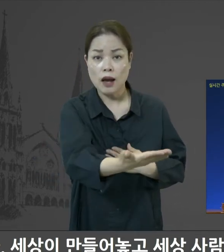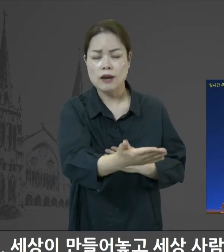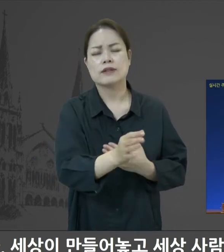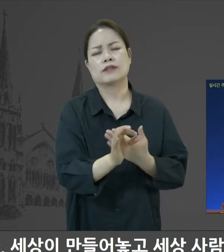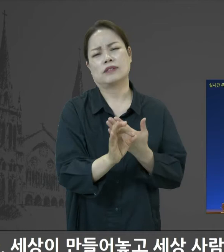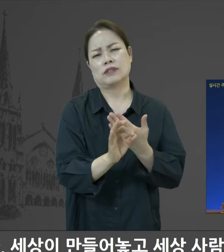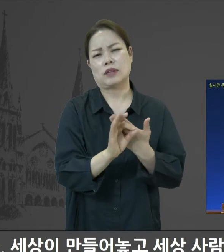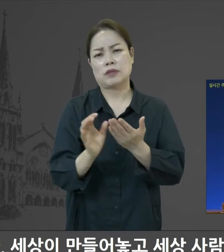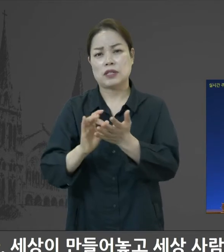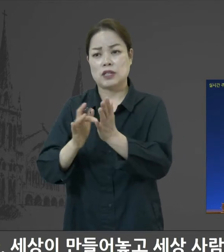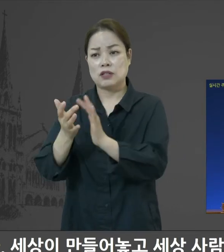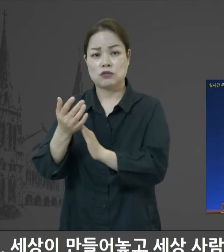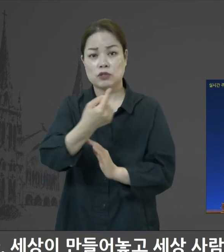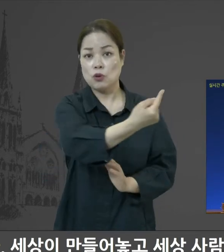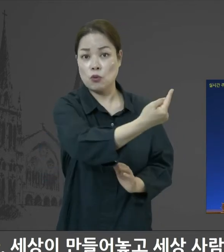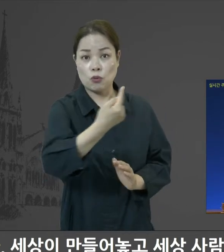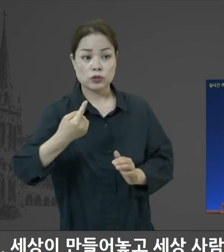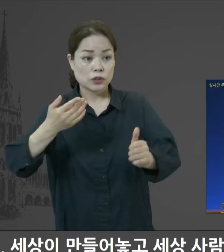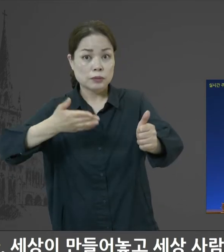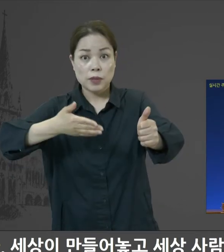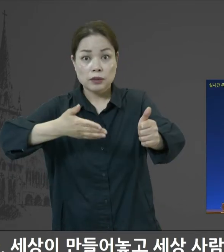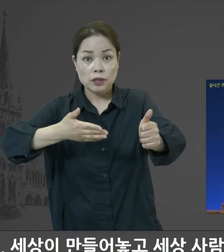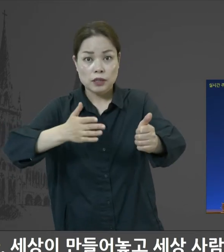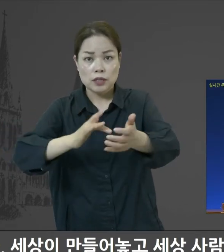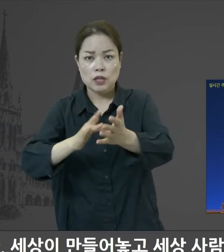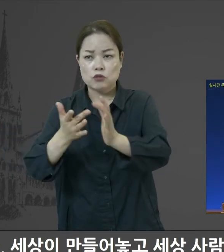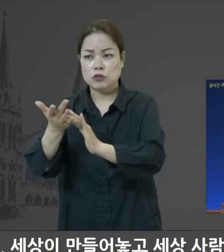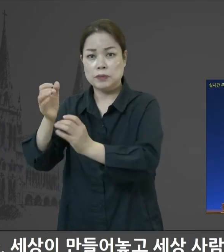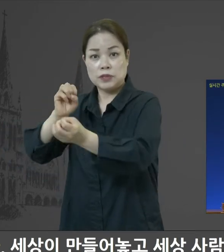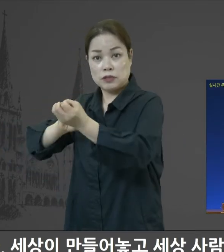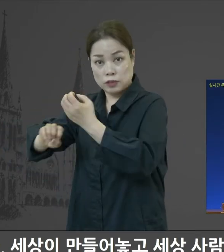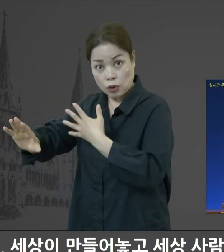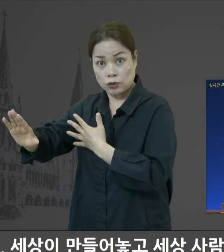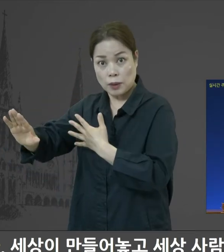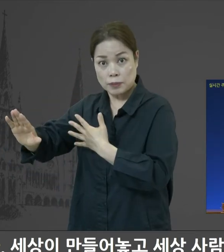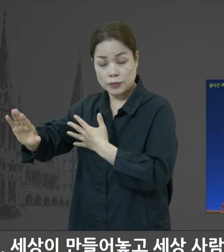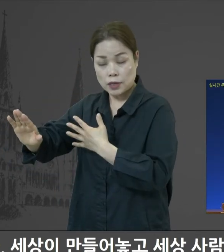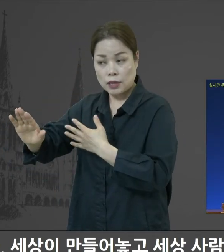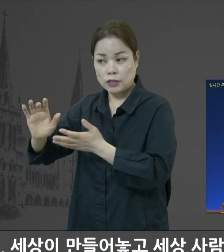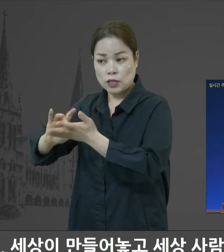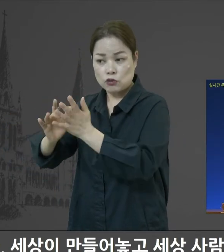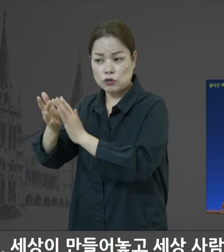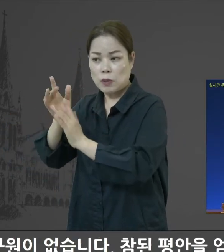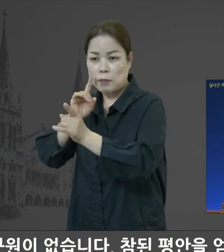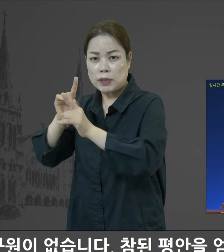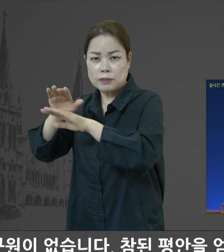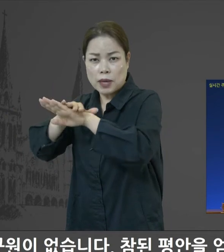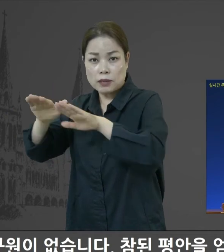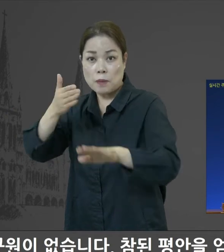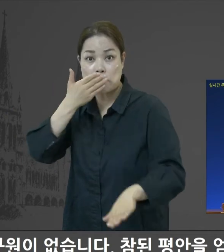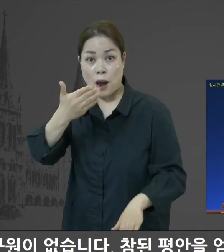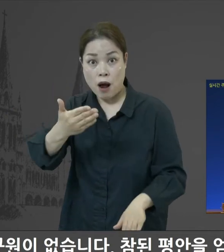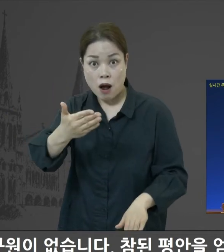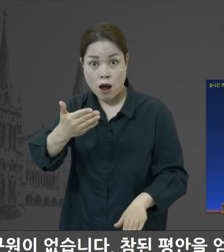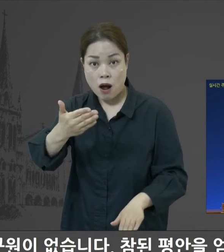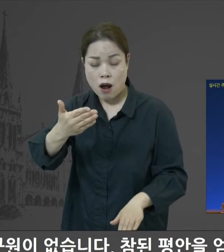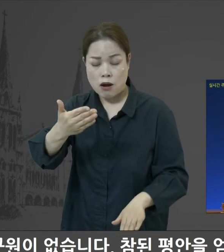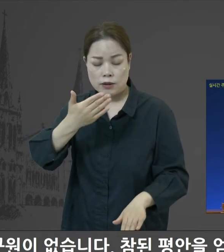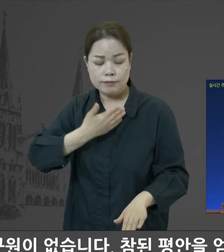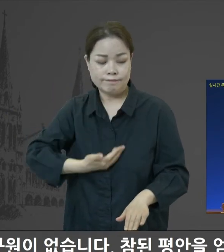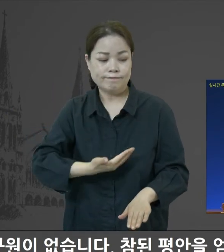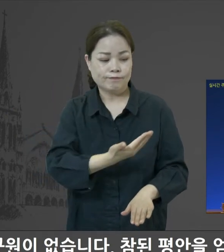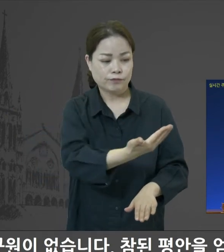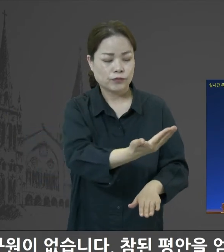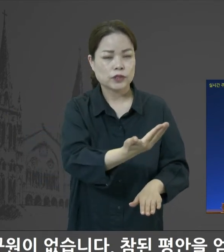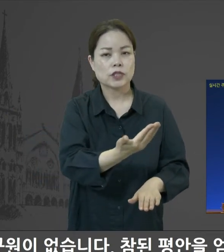그렇다면 예수님께 오십시오. 예수님께 해답이 있습니다. 그분의 말씀에 해결책이 있습니다. 그것을 알려주는